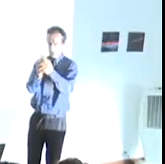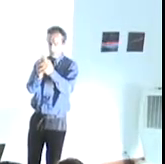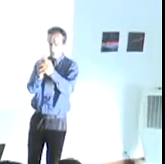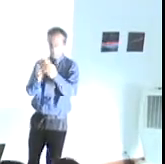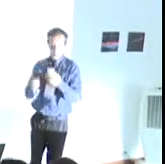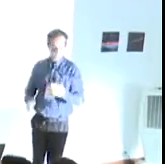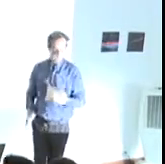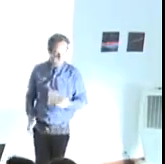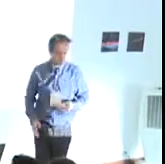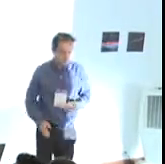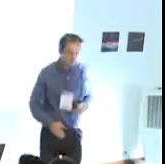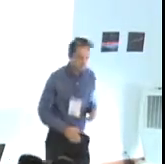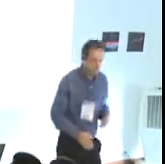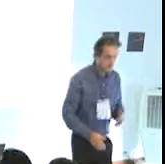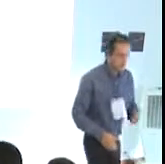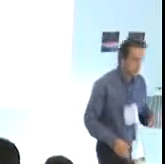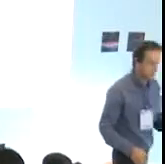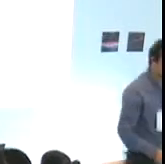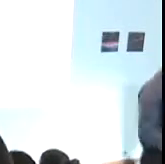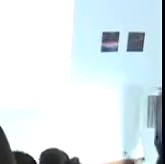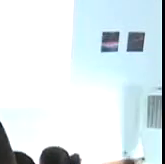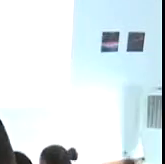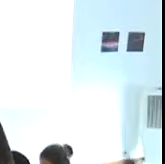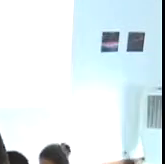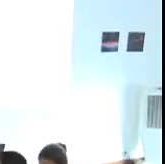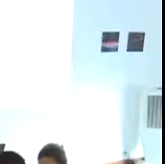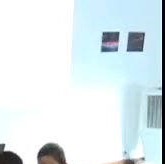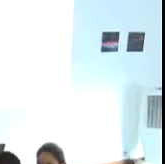Podemos continuar, por favor.